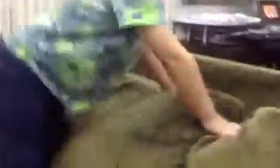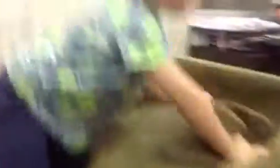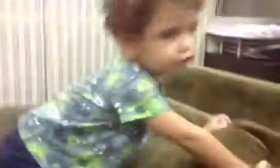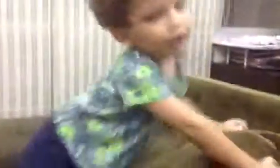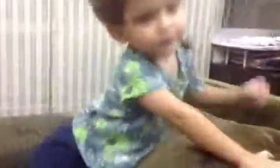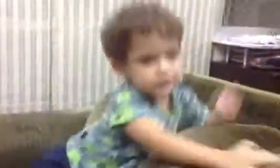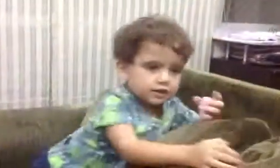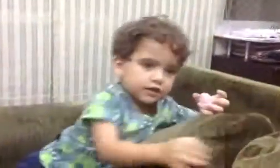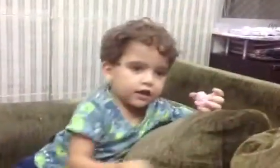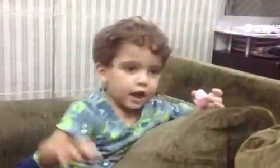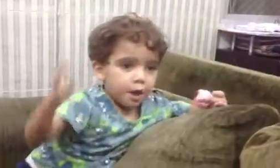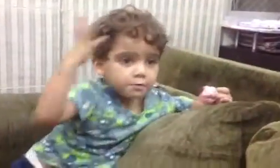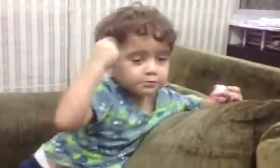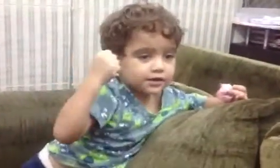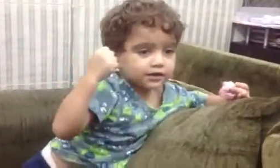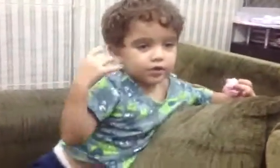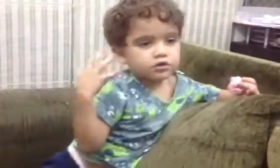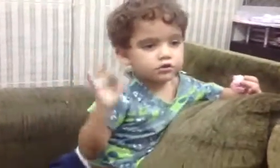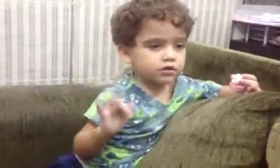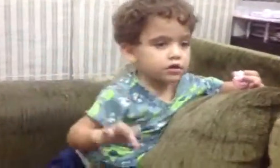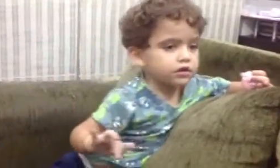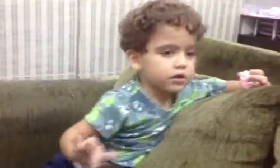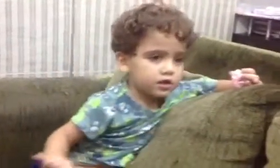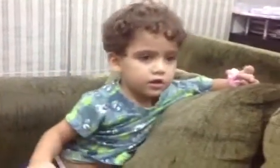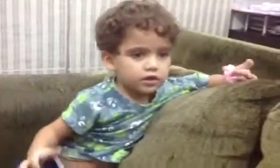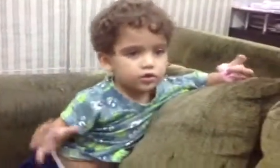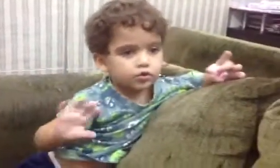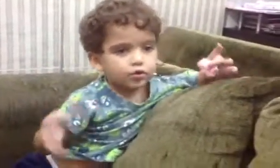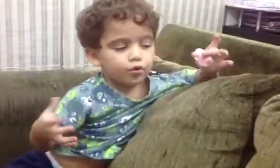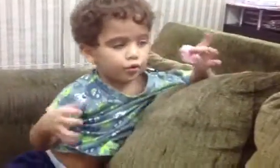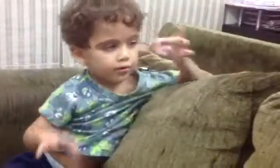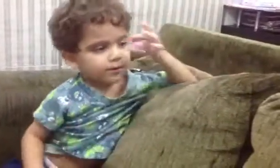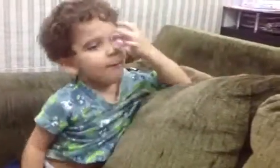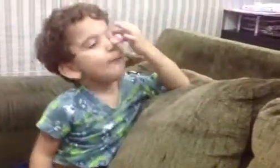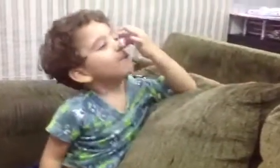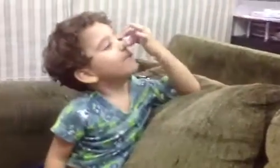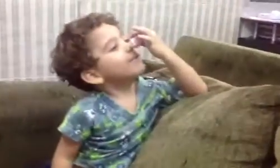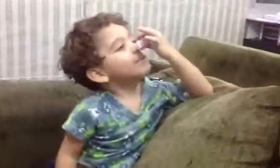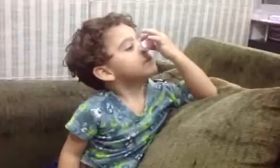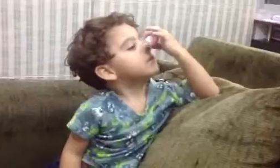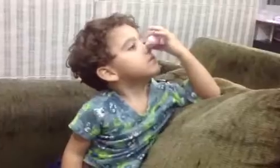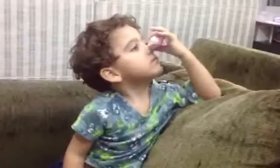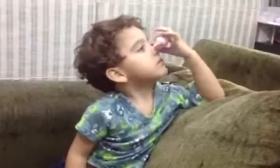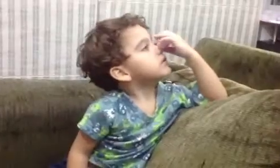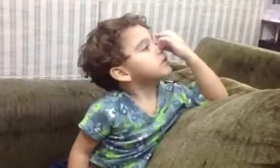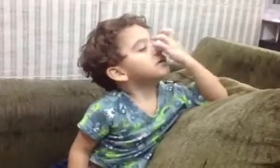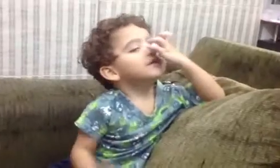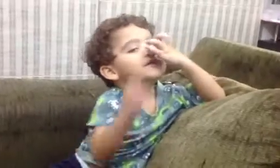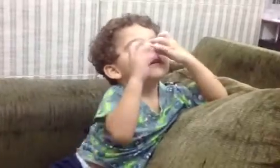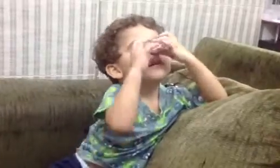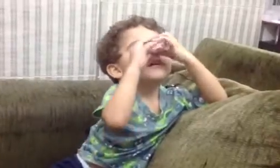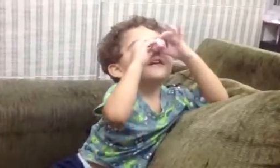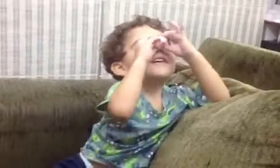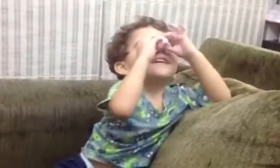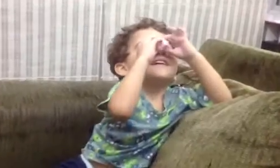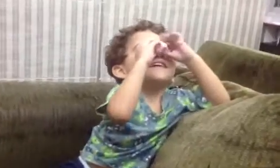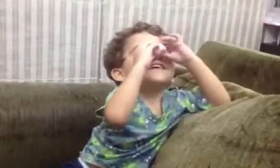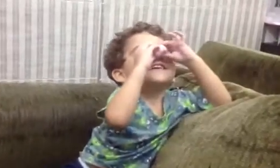E aí, Heloísa, você vai dar a bola para ela? Vai? Para pôr no nariz, igual a Foca.